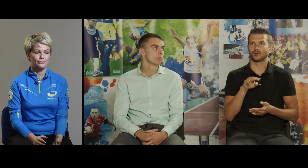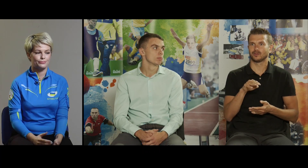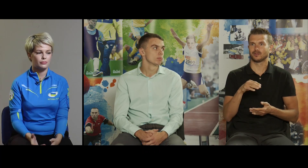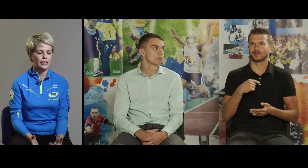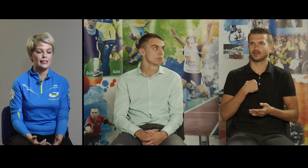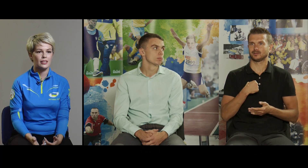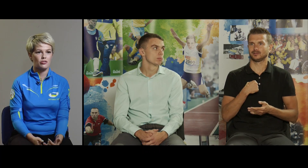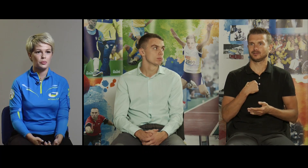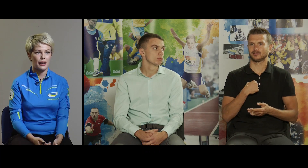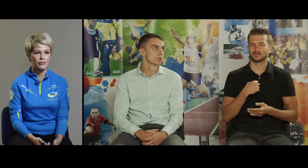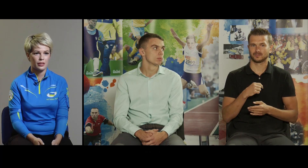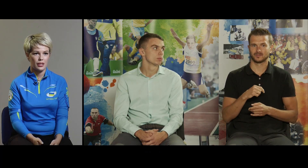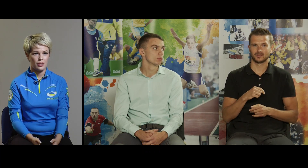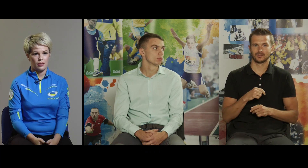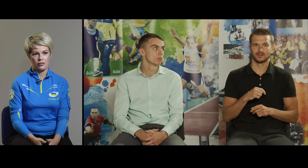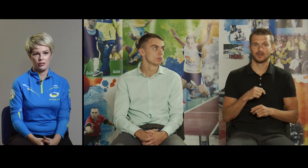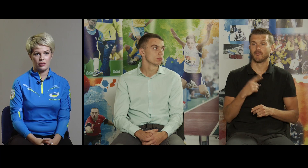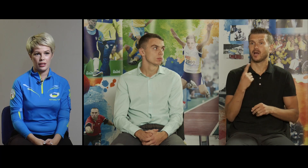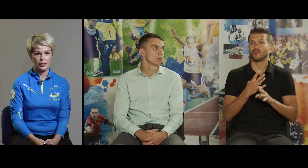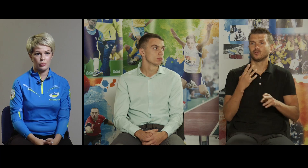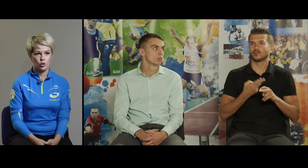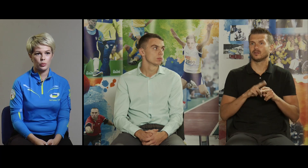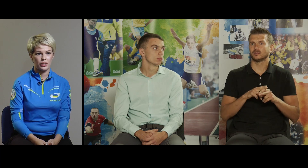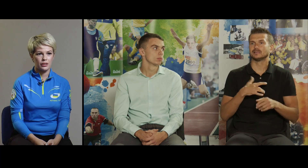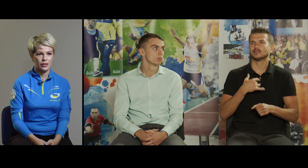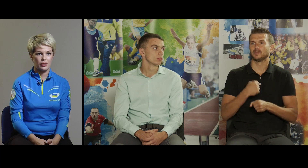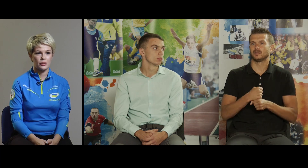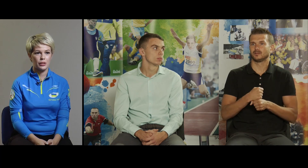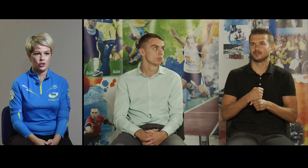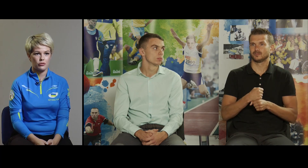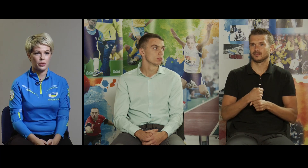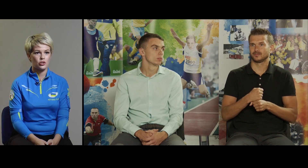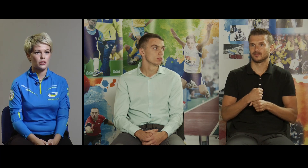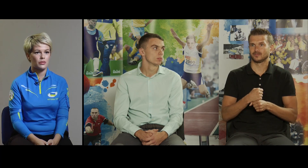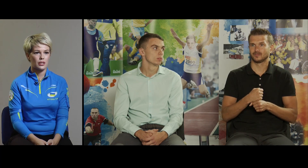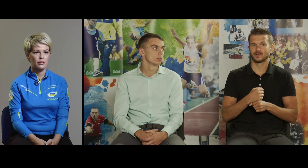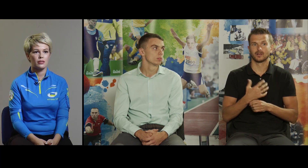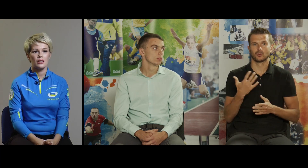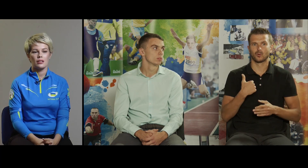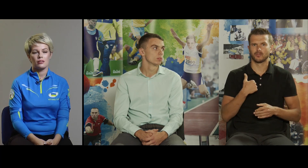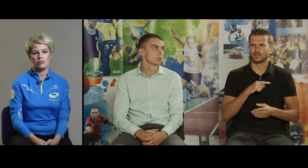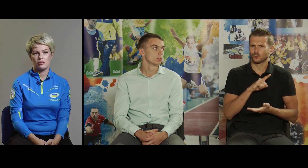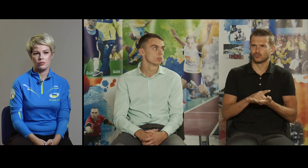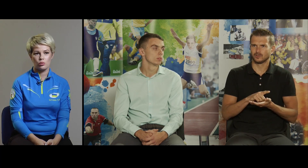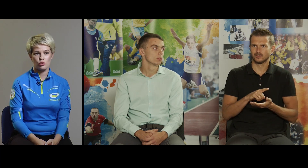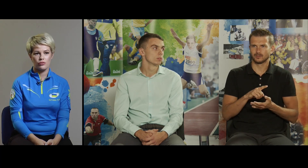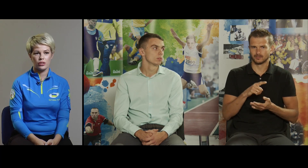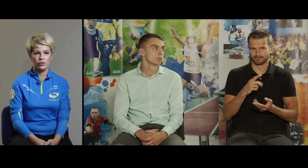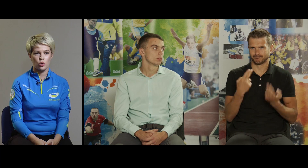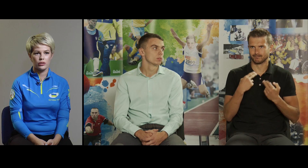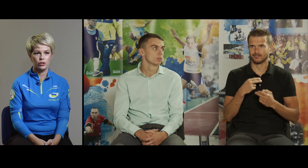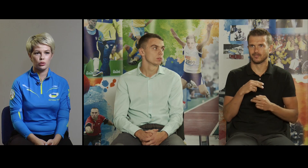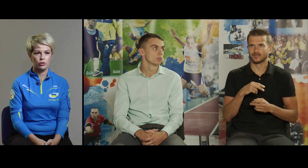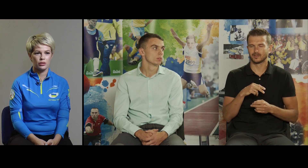ту кількість справ, яка нам необхідна, навіть більше. Перш за все, дуже